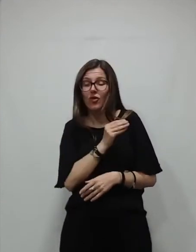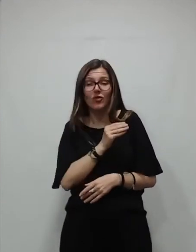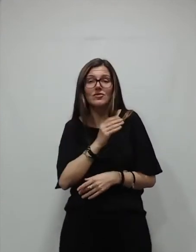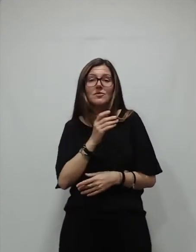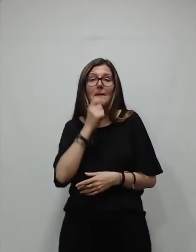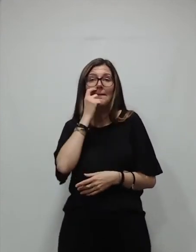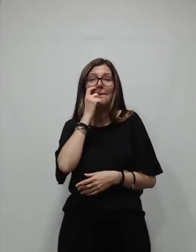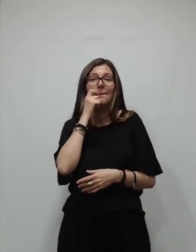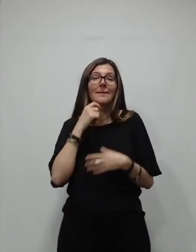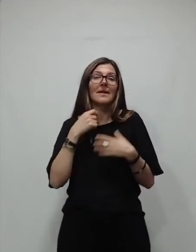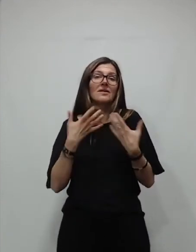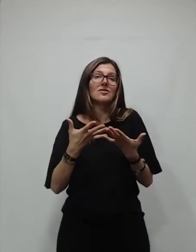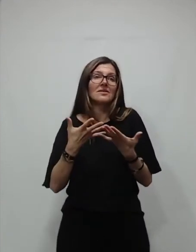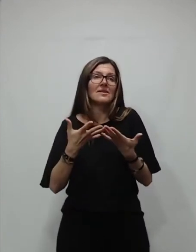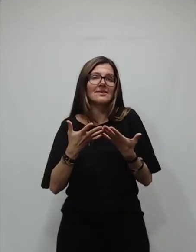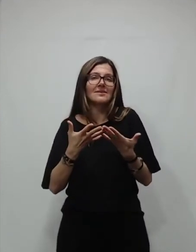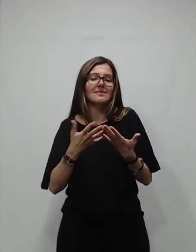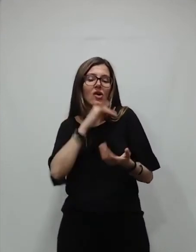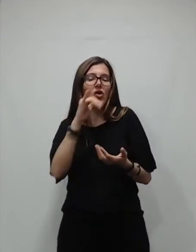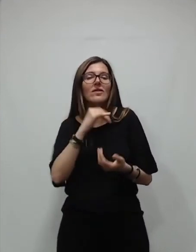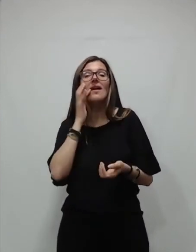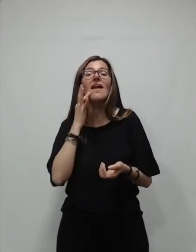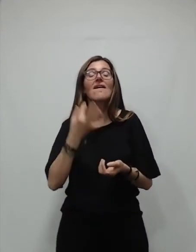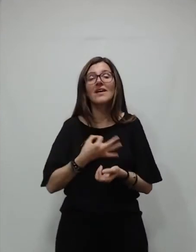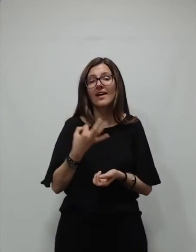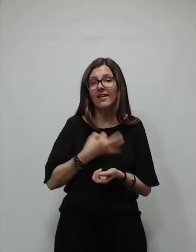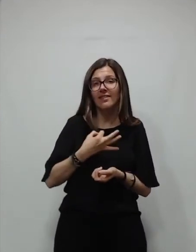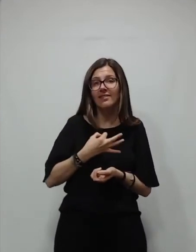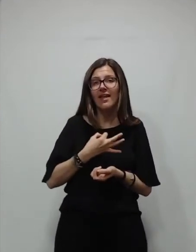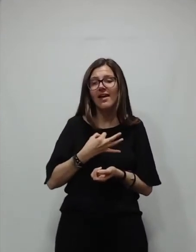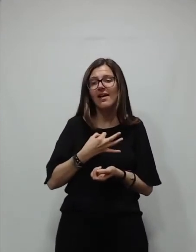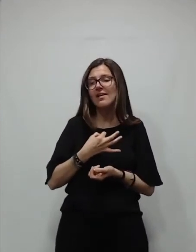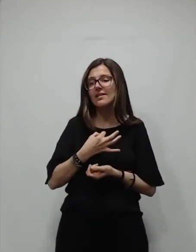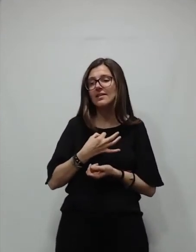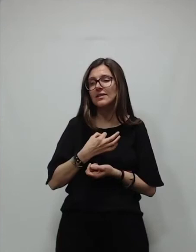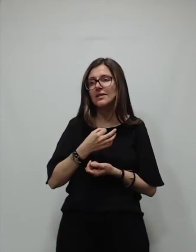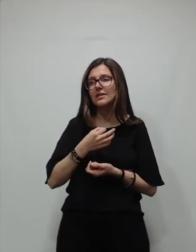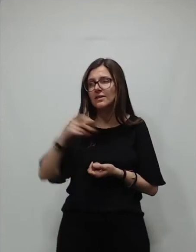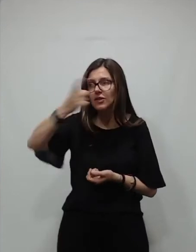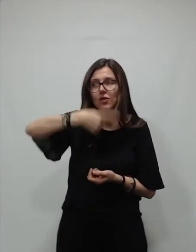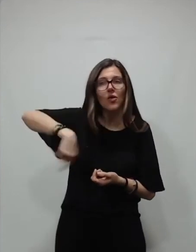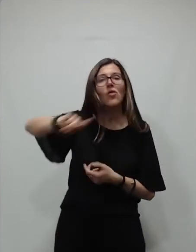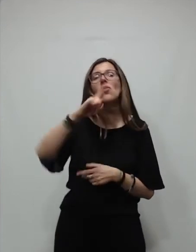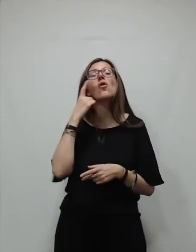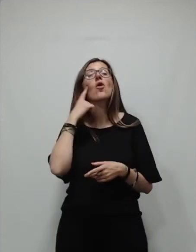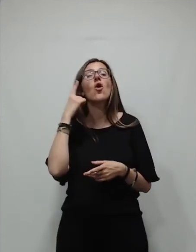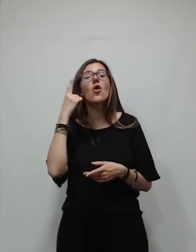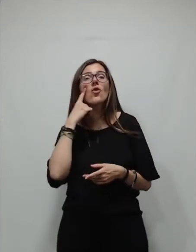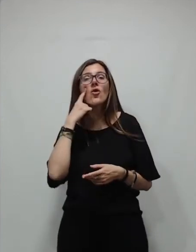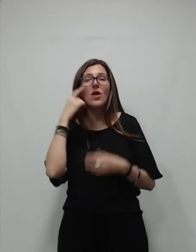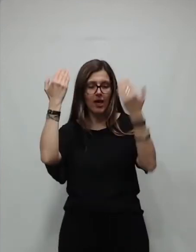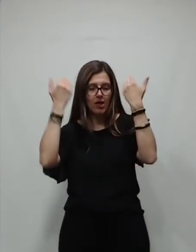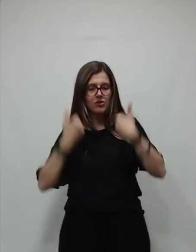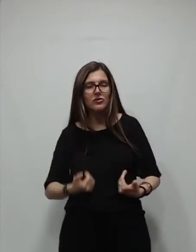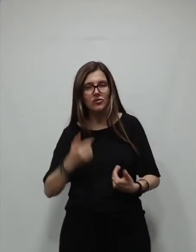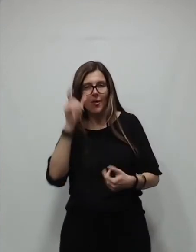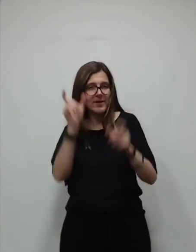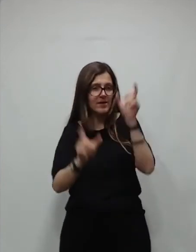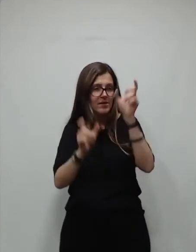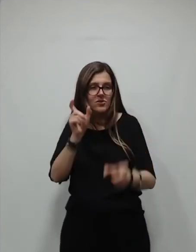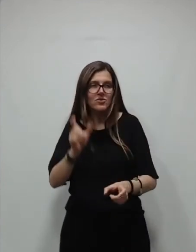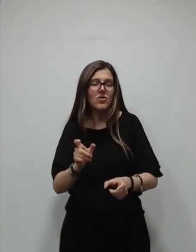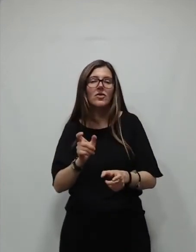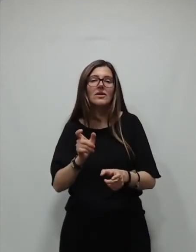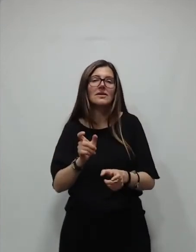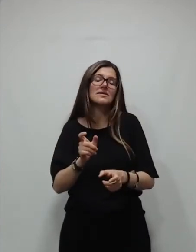realidad nos hace ver la posibilidad de conocer la dignidad en esta construcción y en estos 100 años de Pablo Freire,